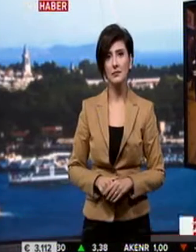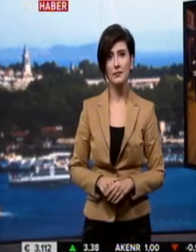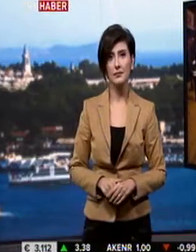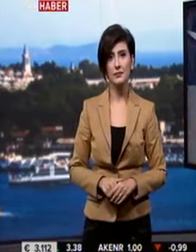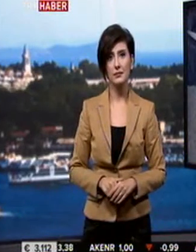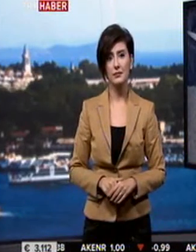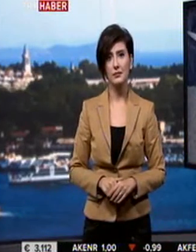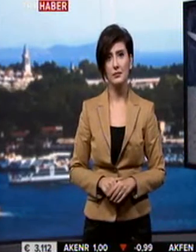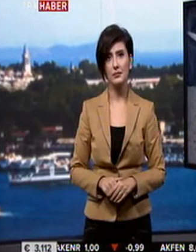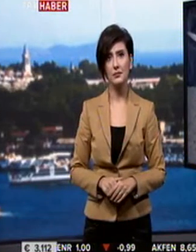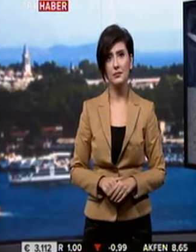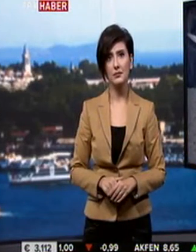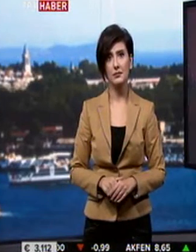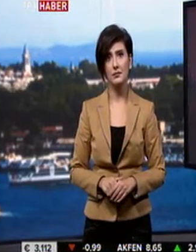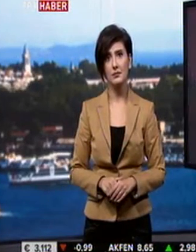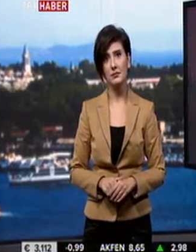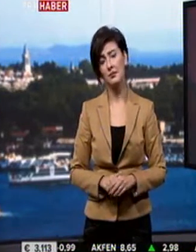başlatıldı.